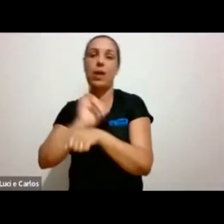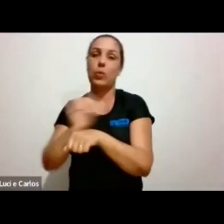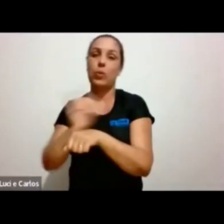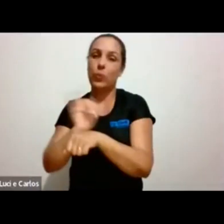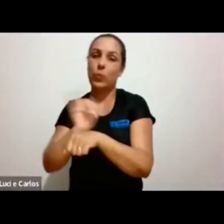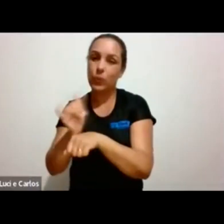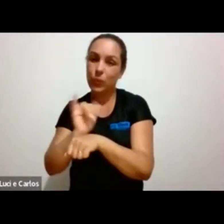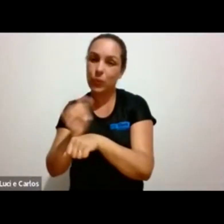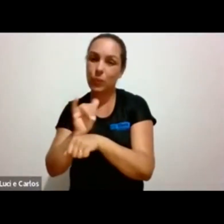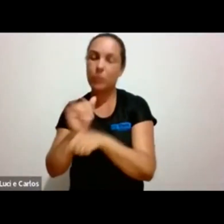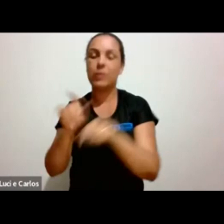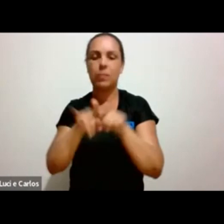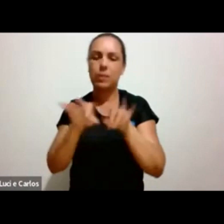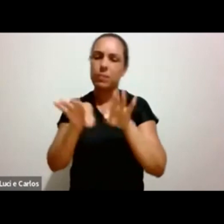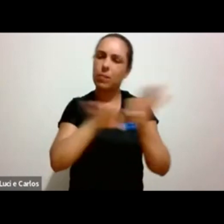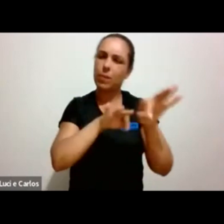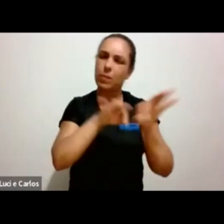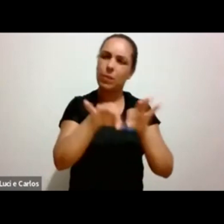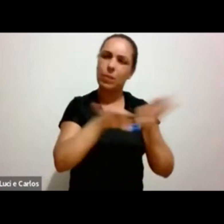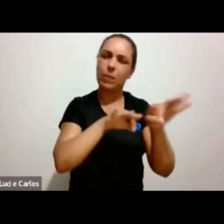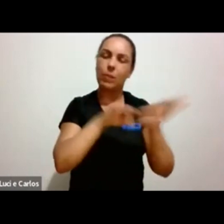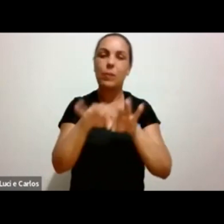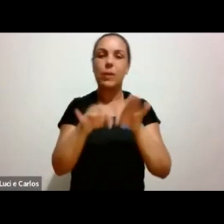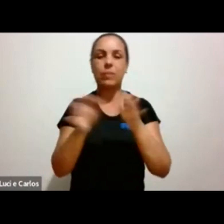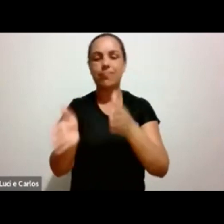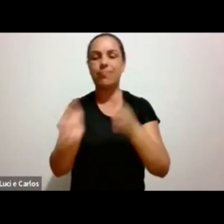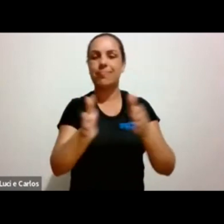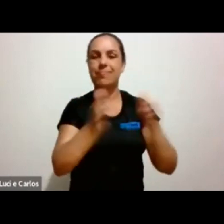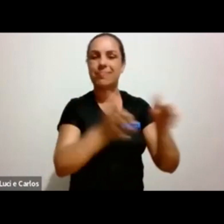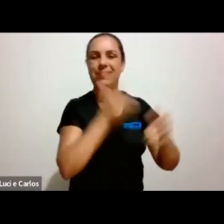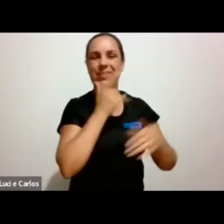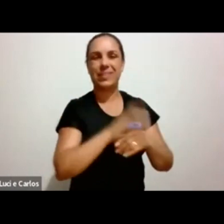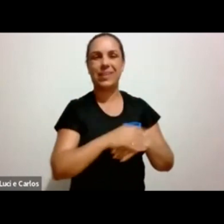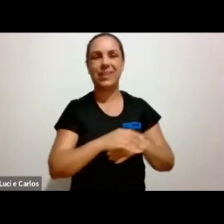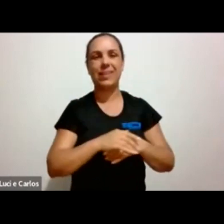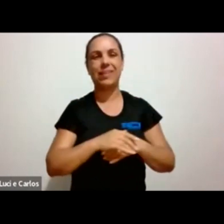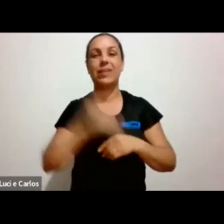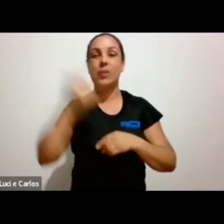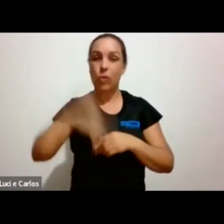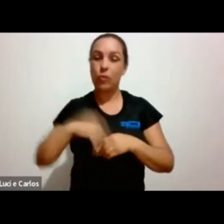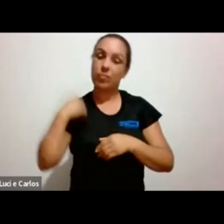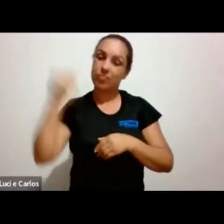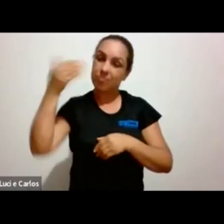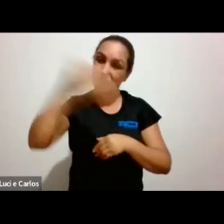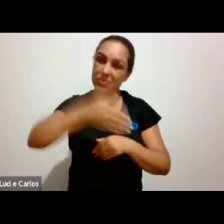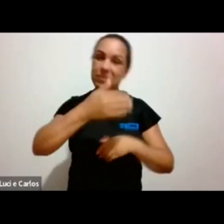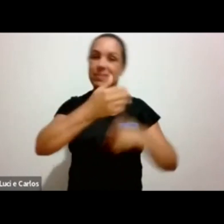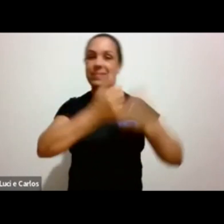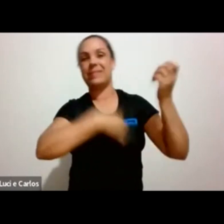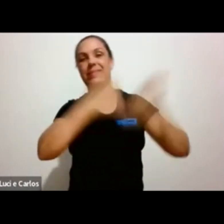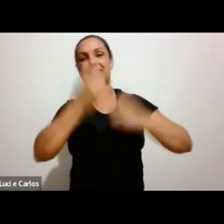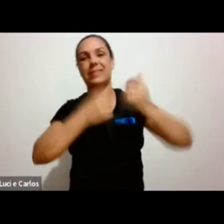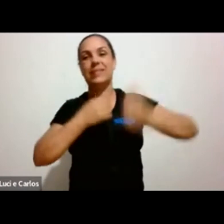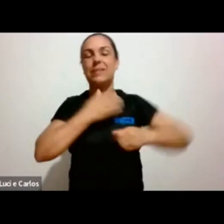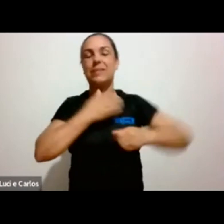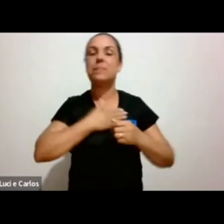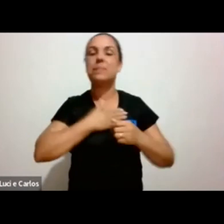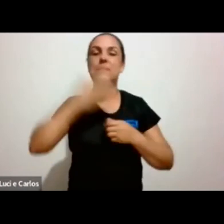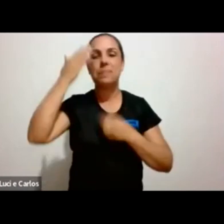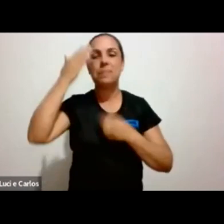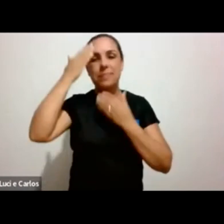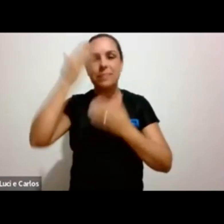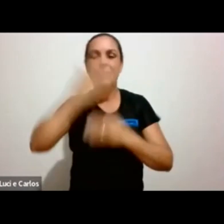tanta eficácia e com tanto sucesso. É um prazer estar aqui com vocês novamente. Como sempre de costume, iniciando minha palestra, né?